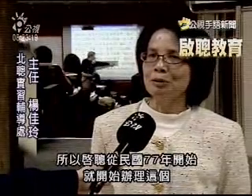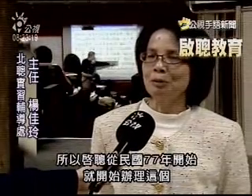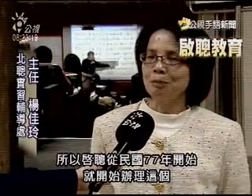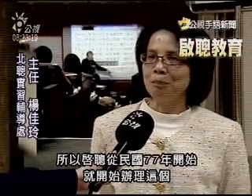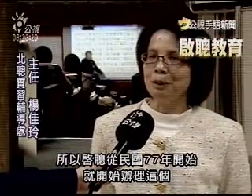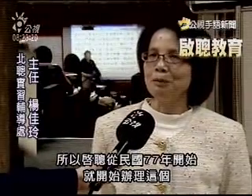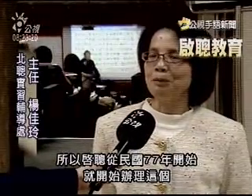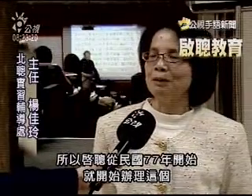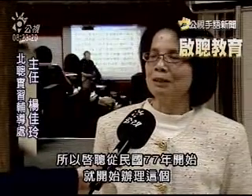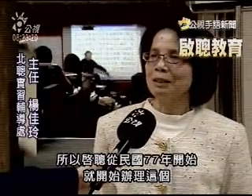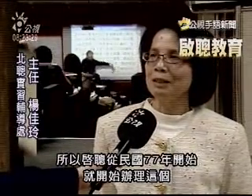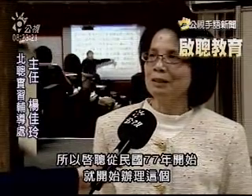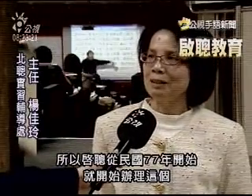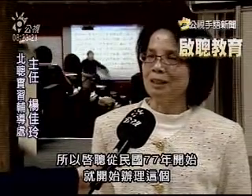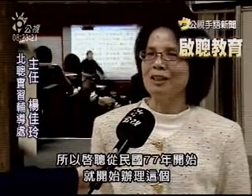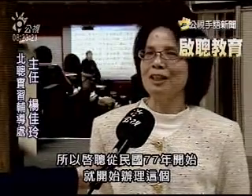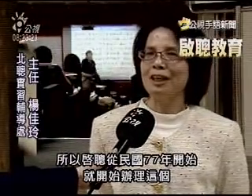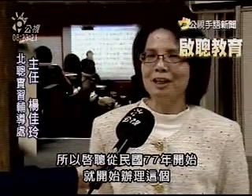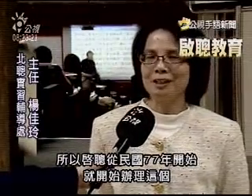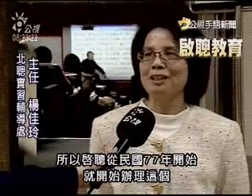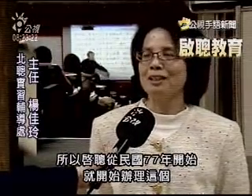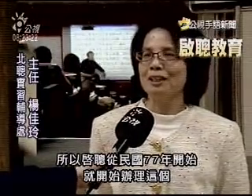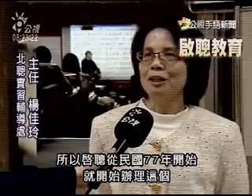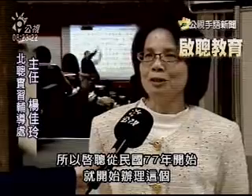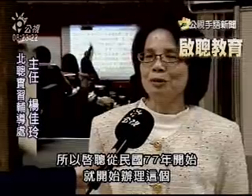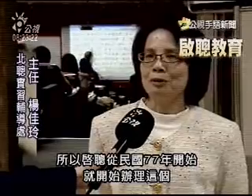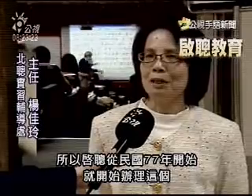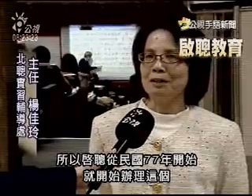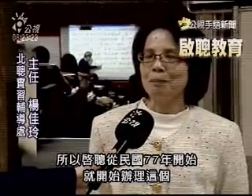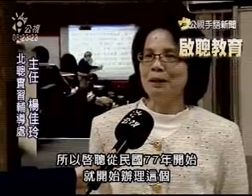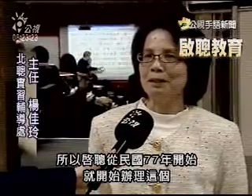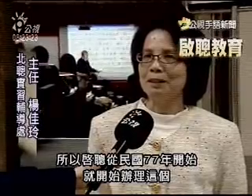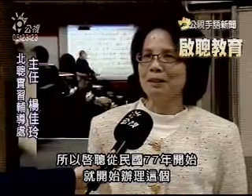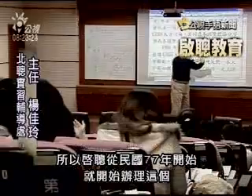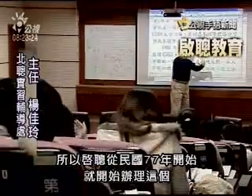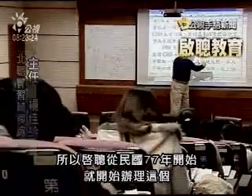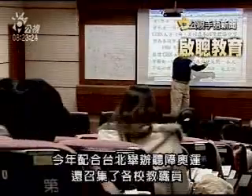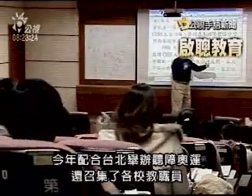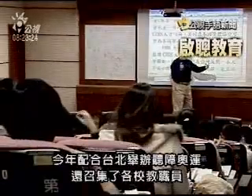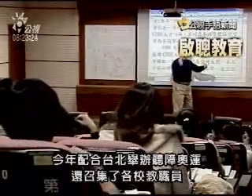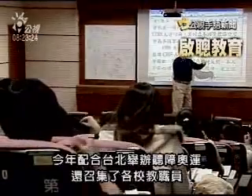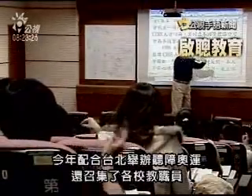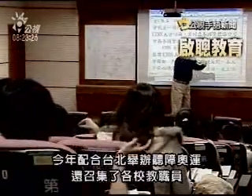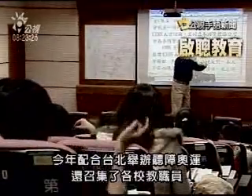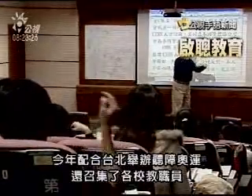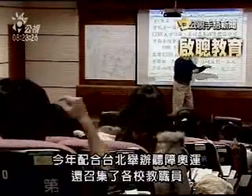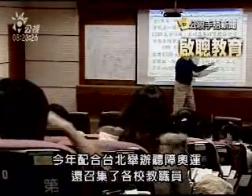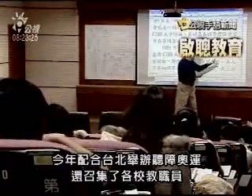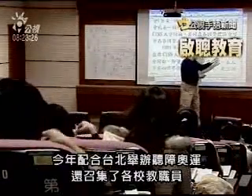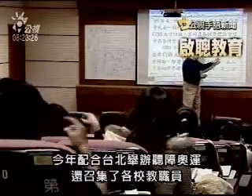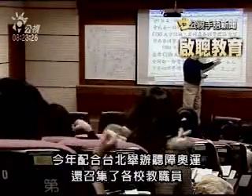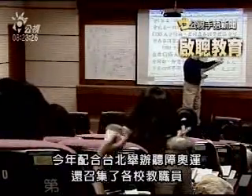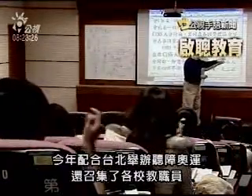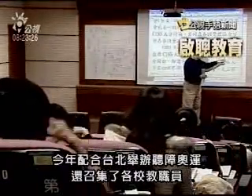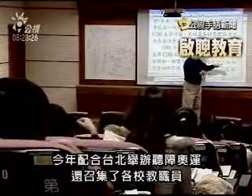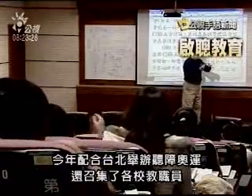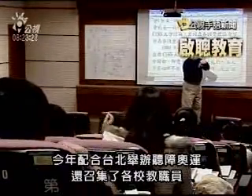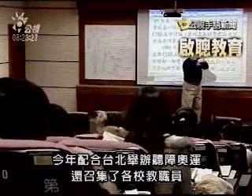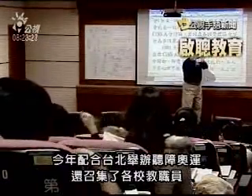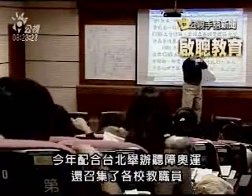从民国77年开始就开始办理这个入会。 今年配合台北举办听障奥运，还